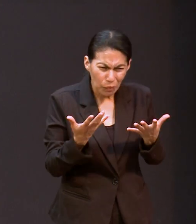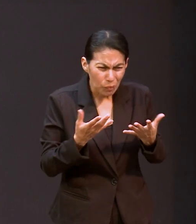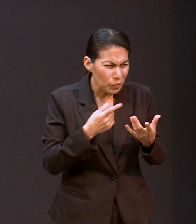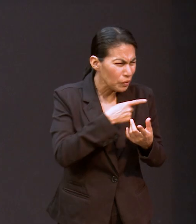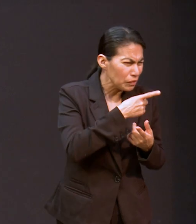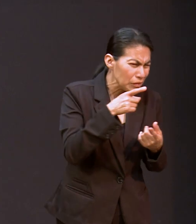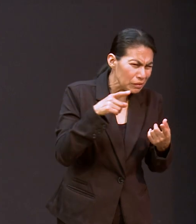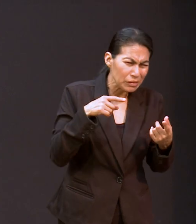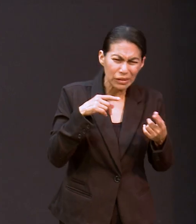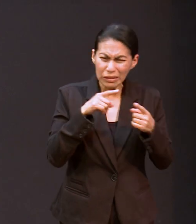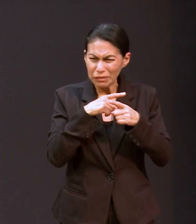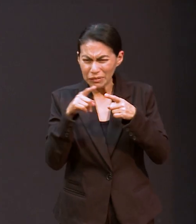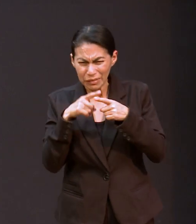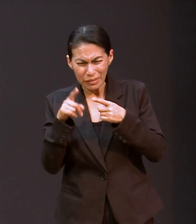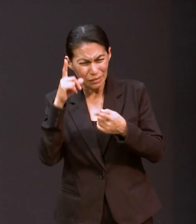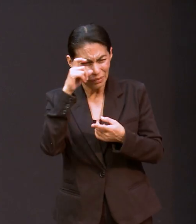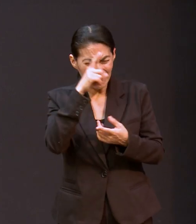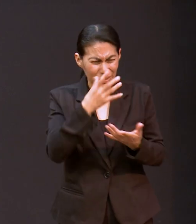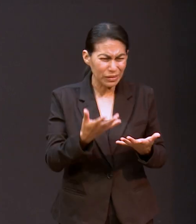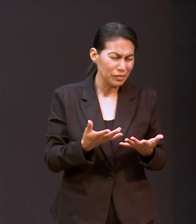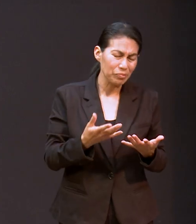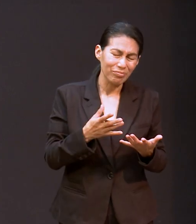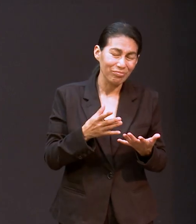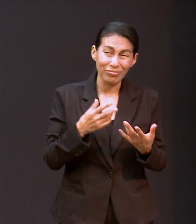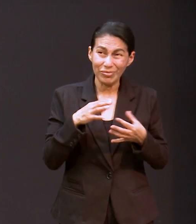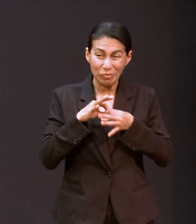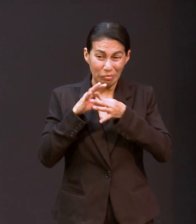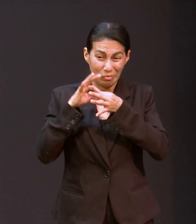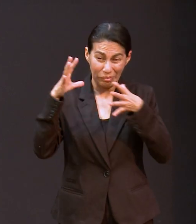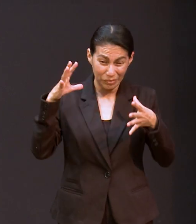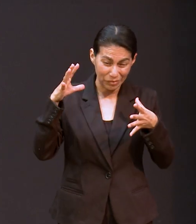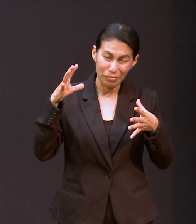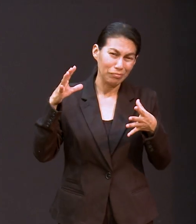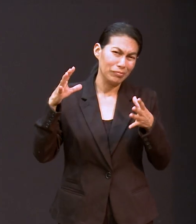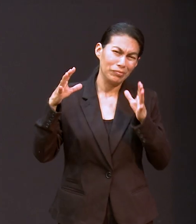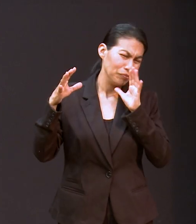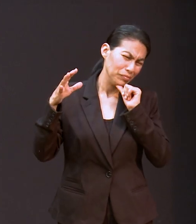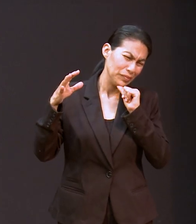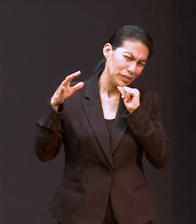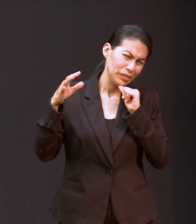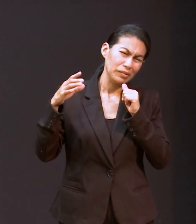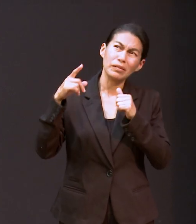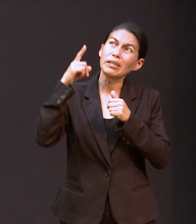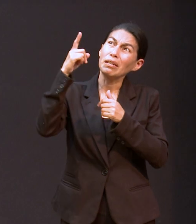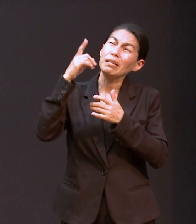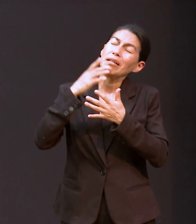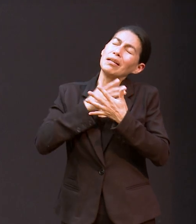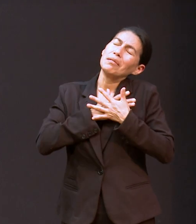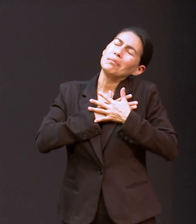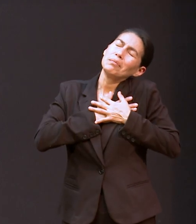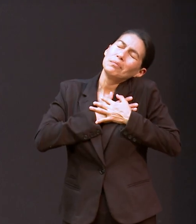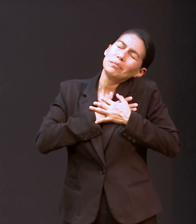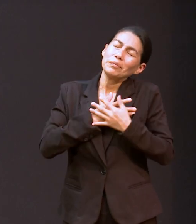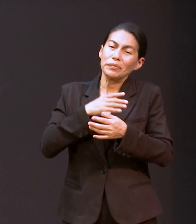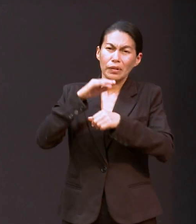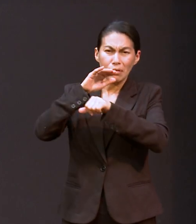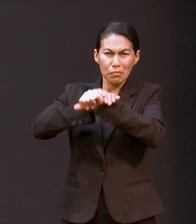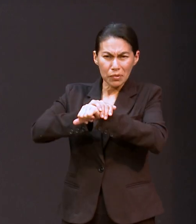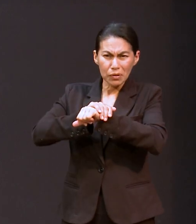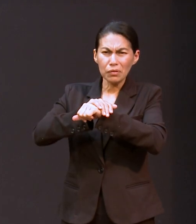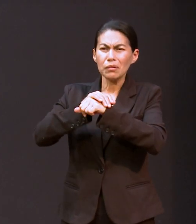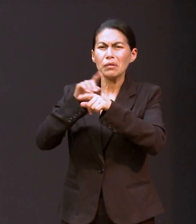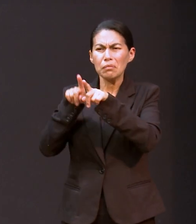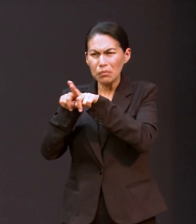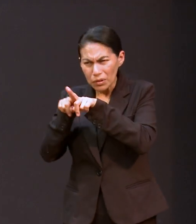mundo puede andar con todo lo que está pasando a nuestro alrededor sin tener esa ese amigo ese